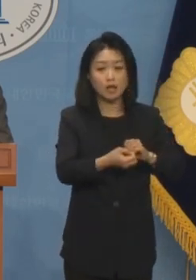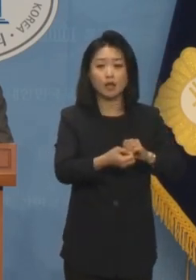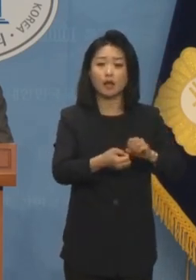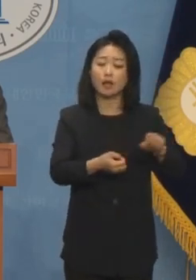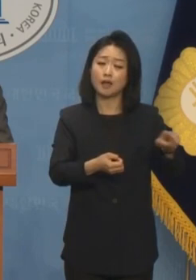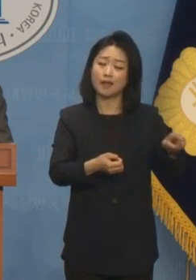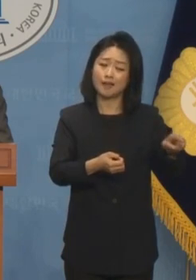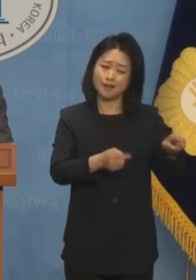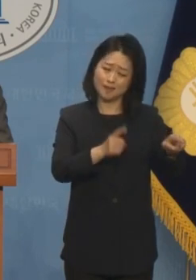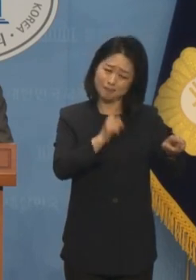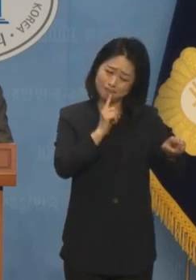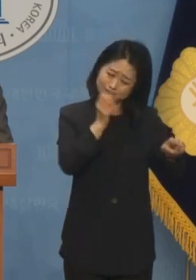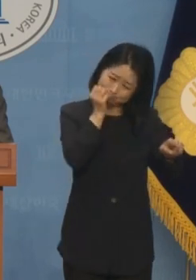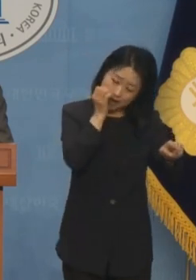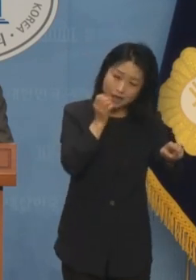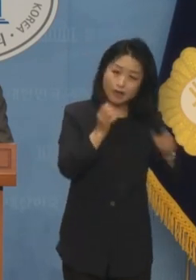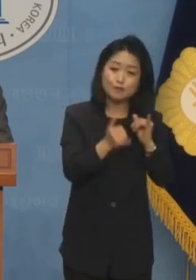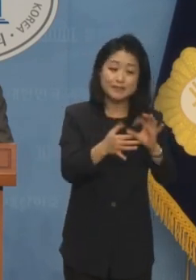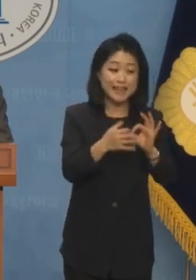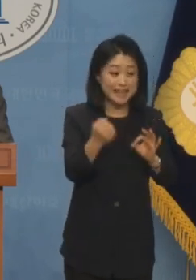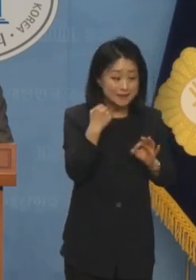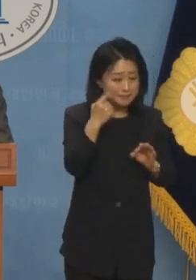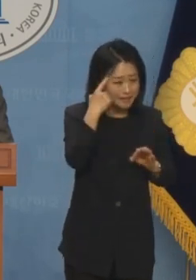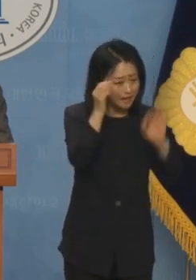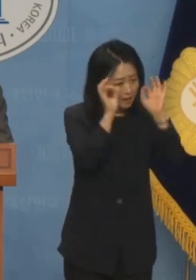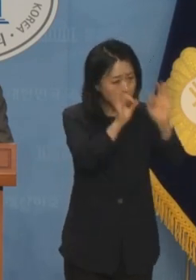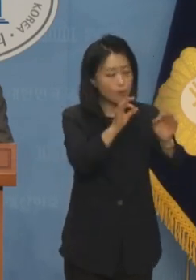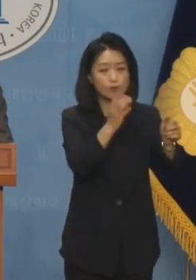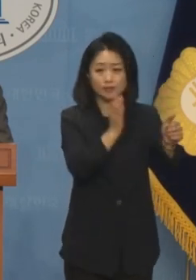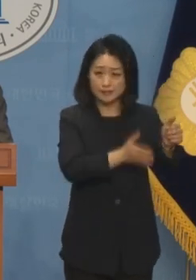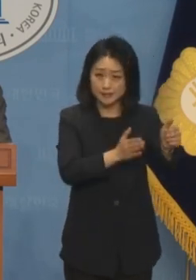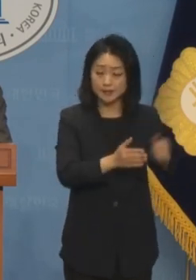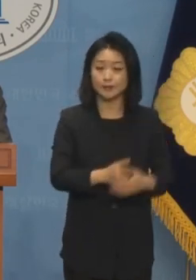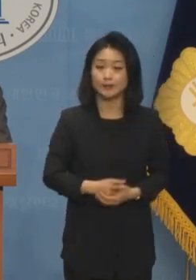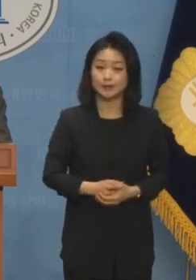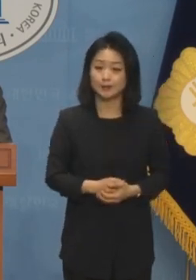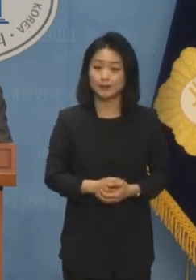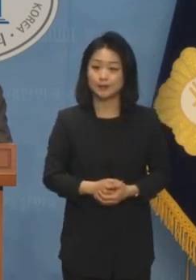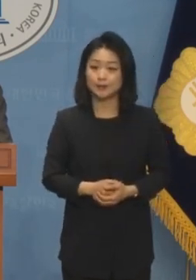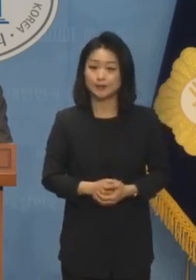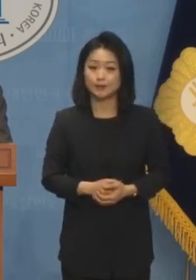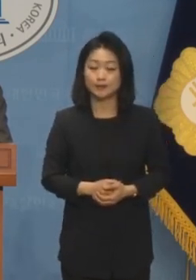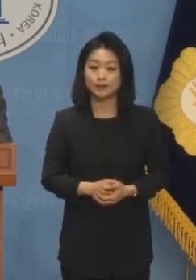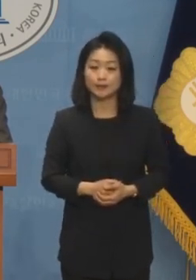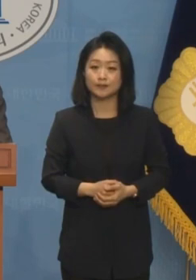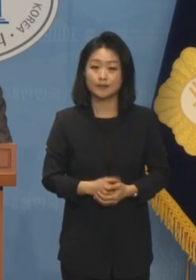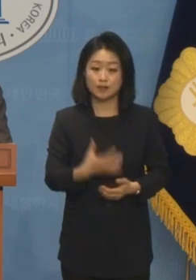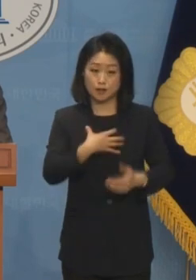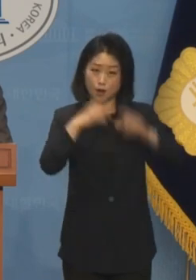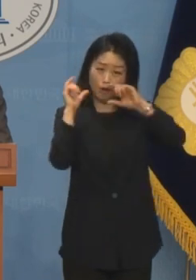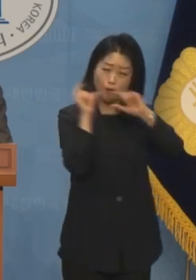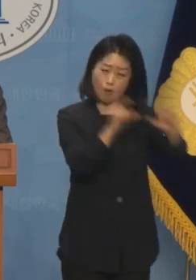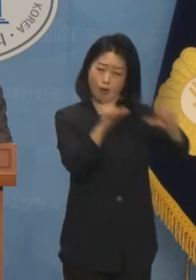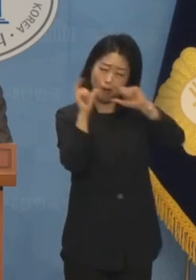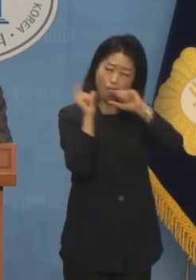여전히 국민의힘이라는 것을 엄중하게 경고합니다. 숱한 경고에도 심각성을 깨닫지